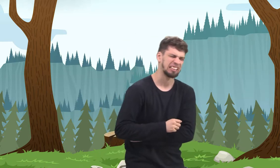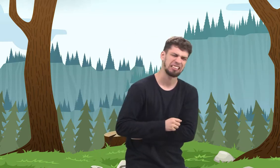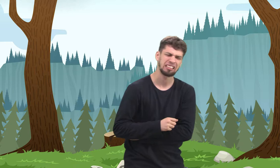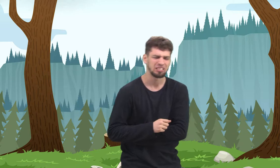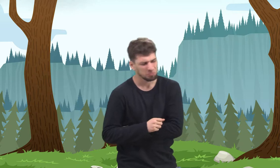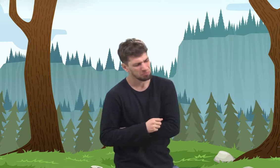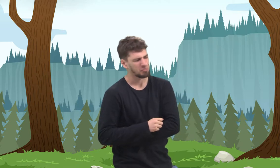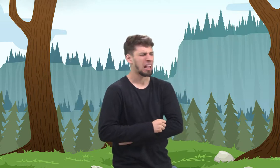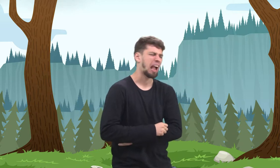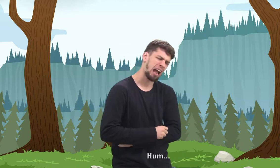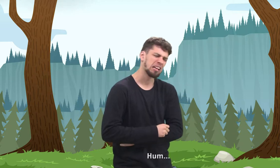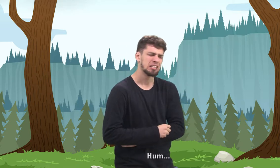um